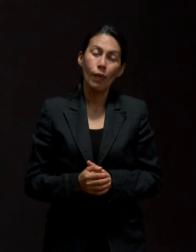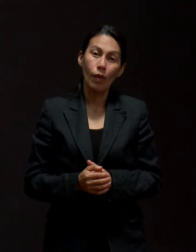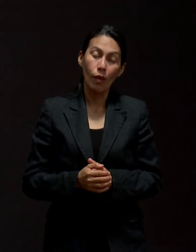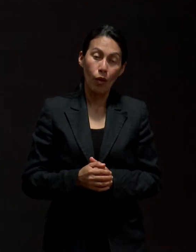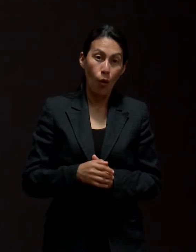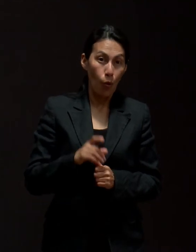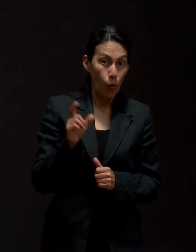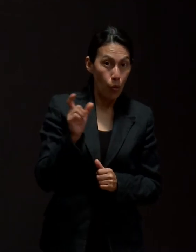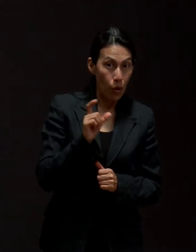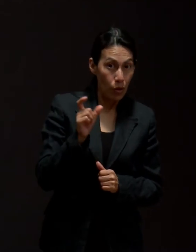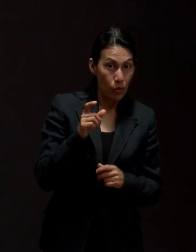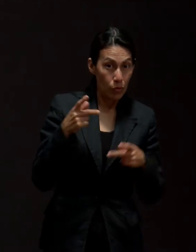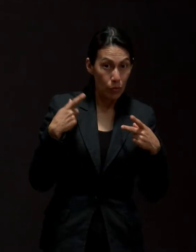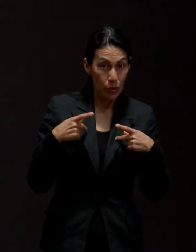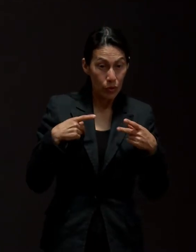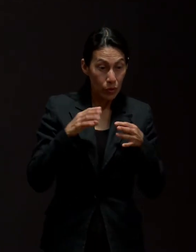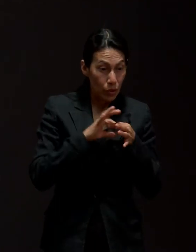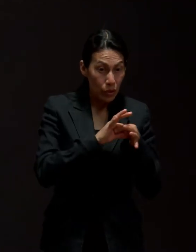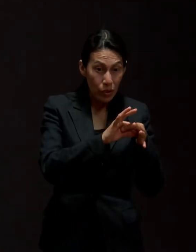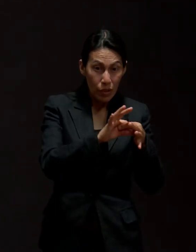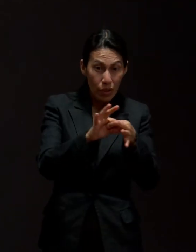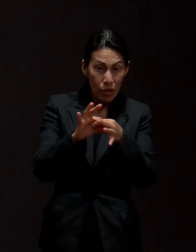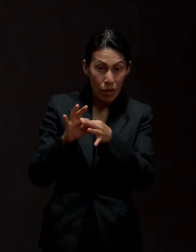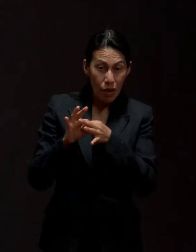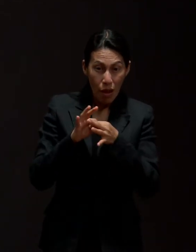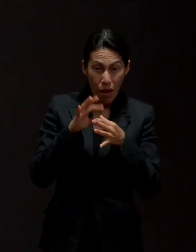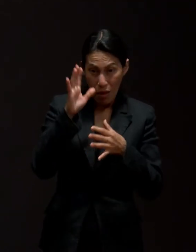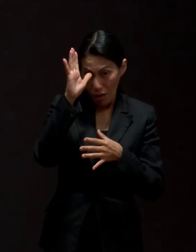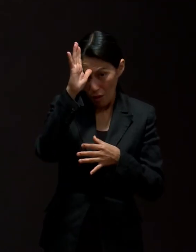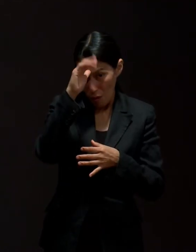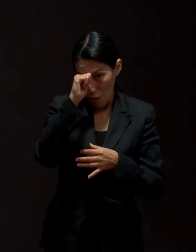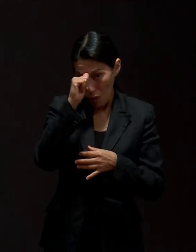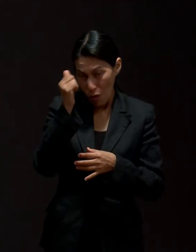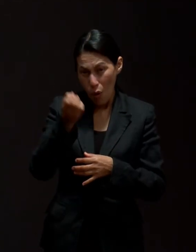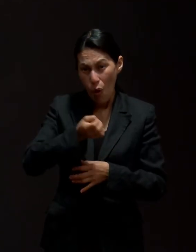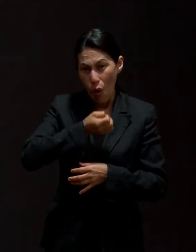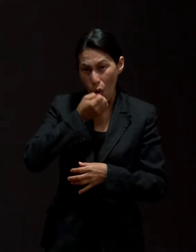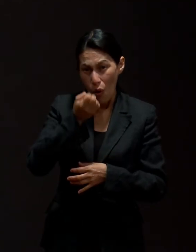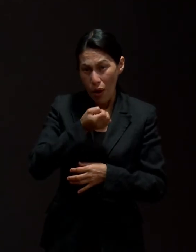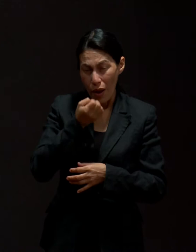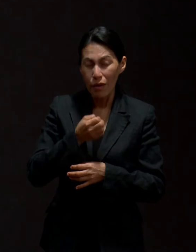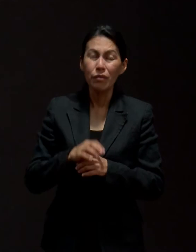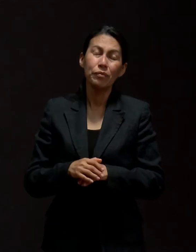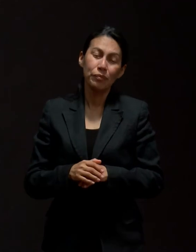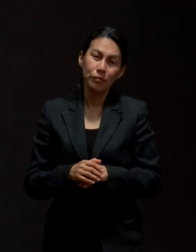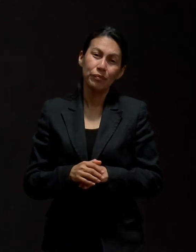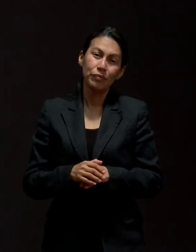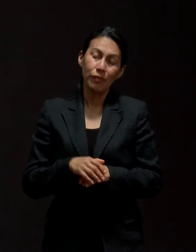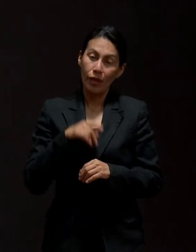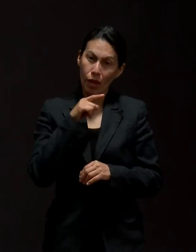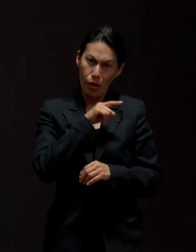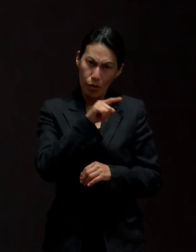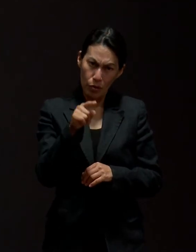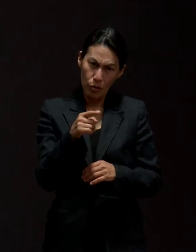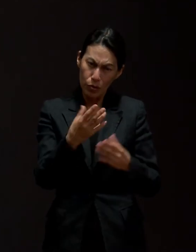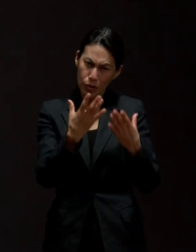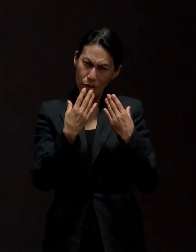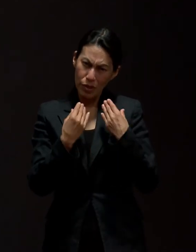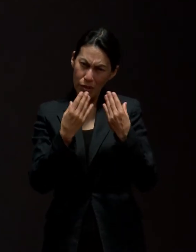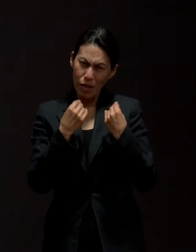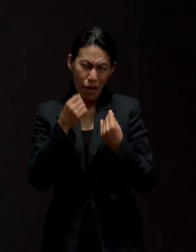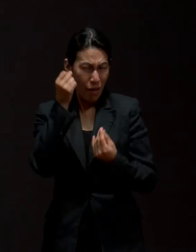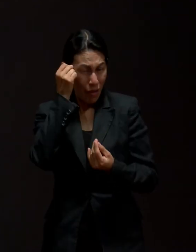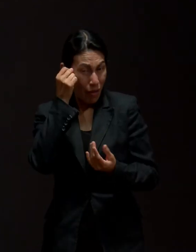nos ponemos de acuerdo, nos enseñarán lecciones, inclusive ideas prácticas, para